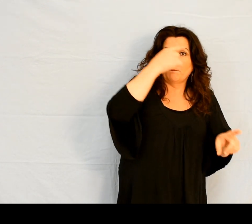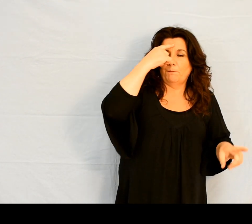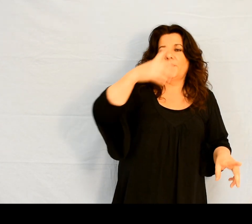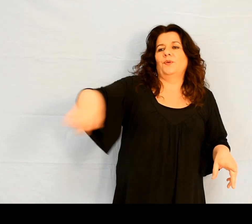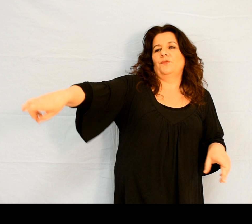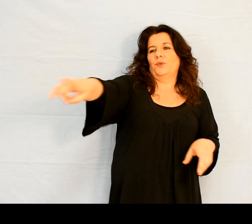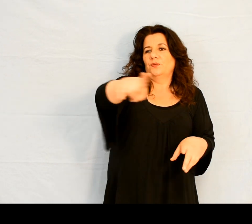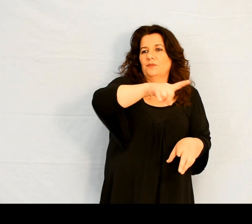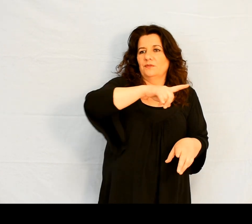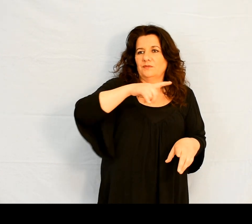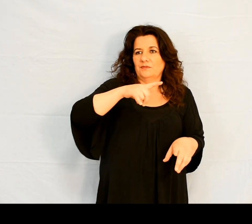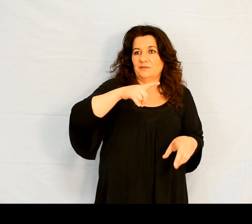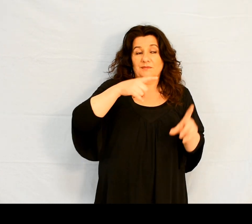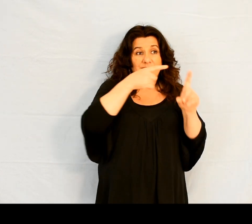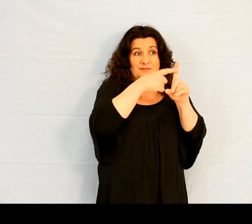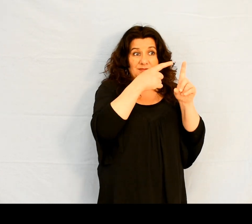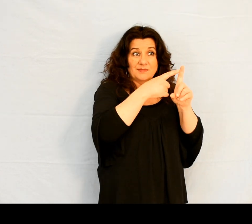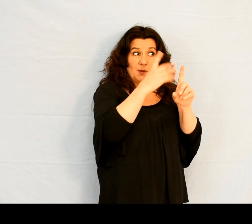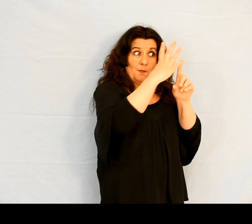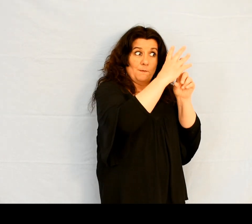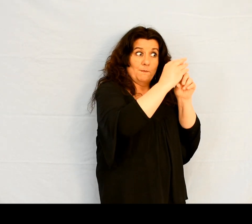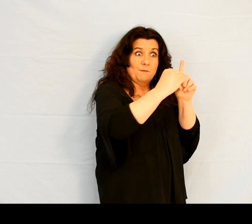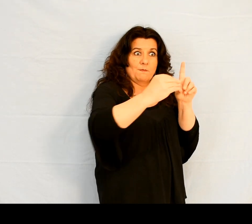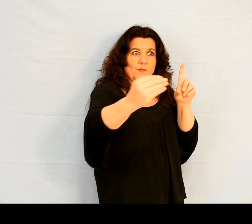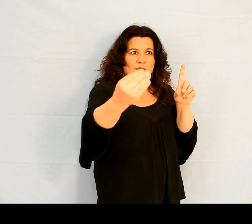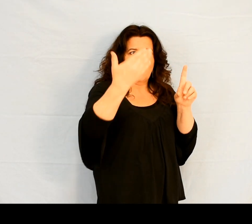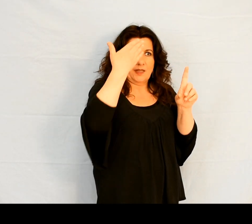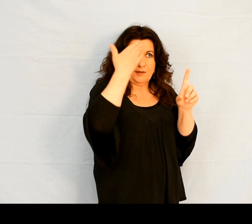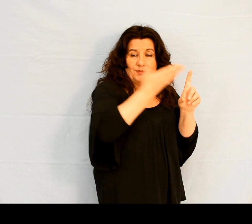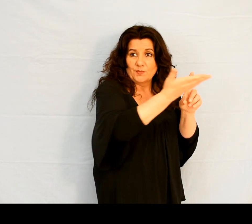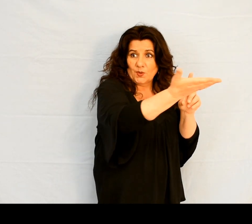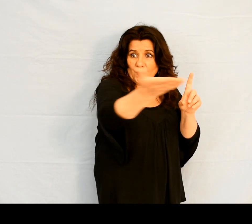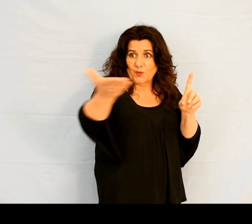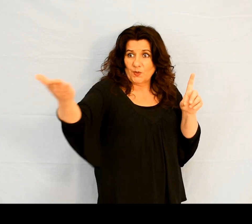Il vous a laissé un modèle, afin que vous suiviez ses traces.